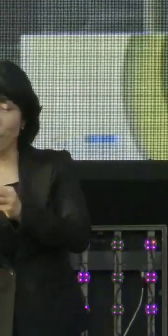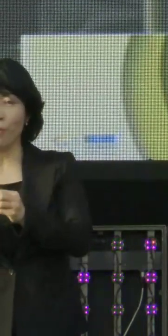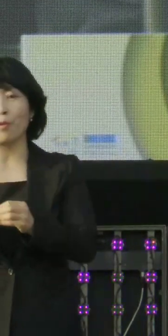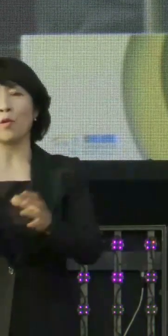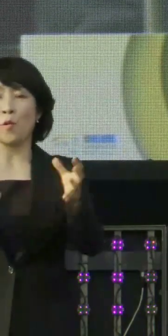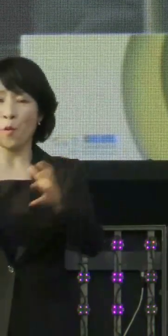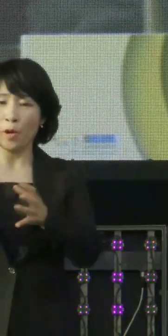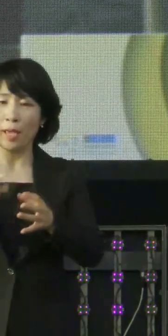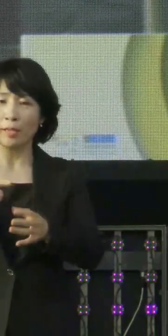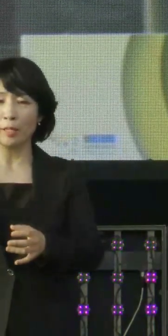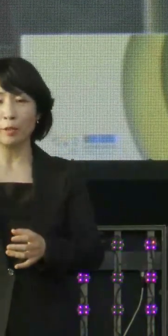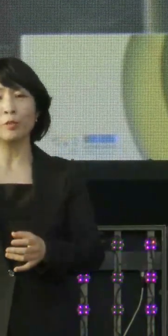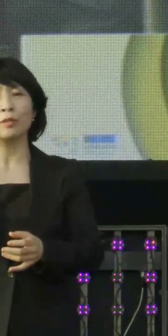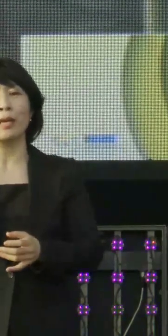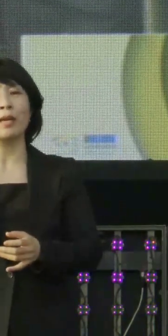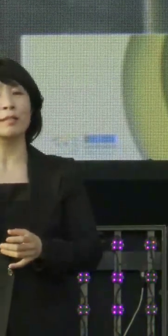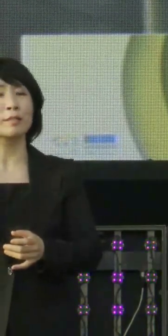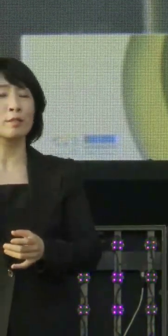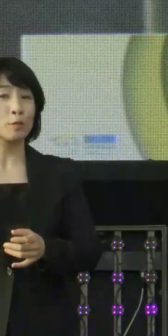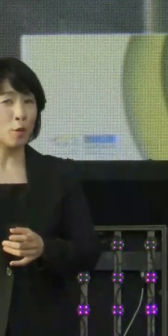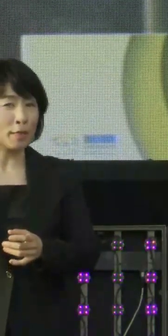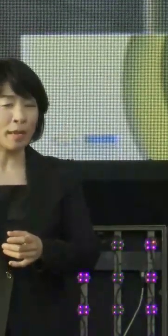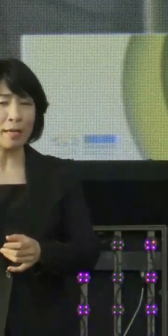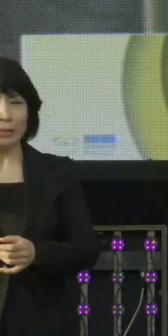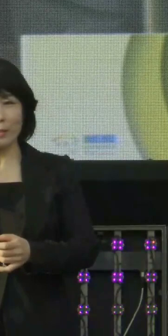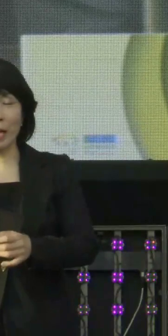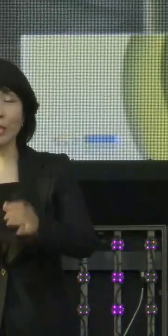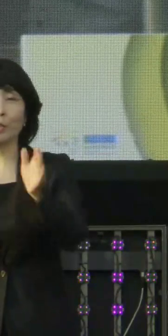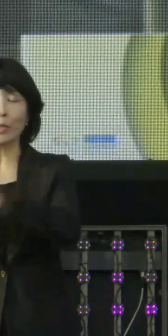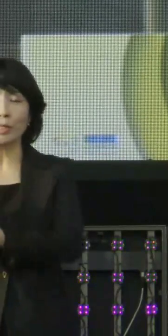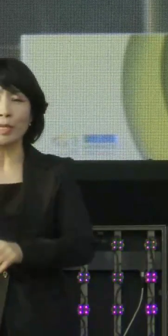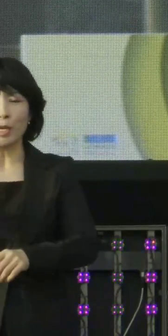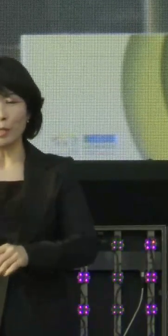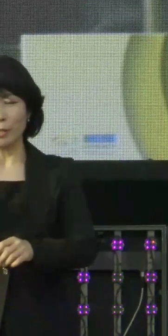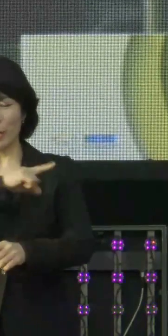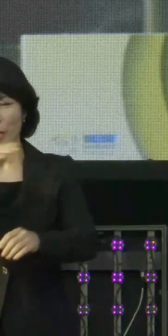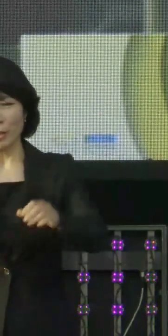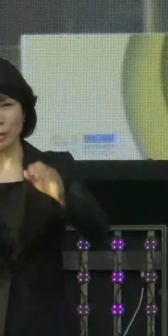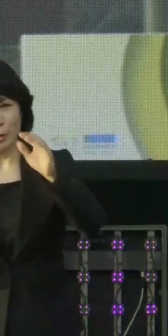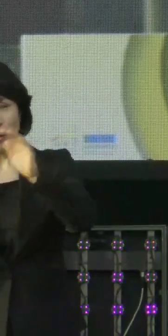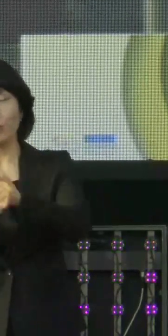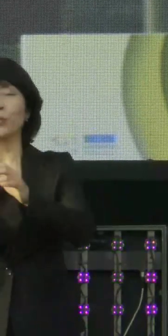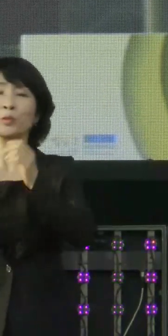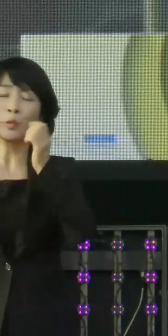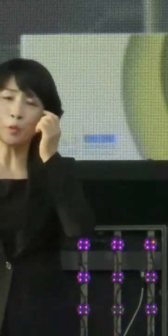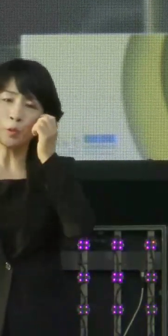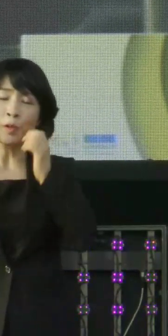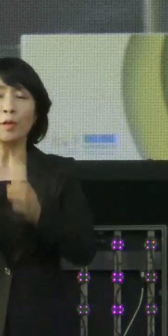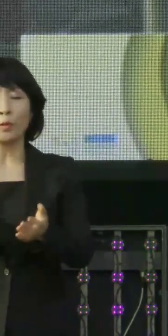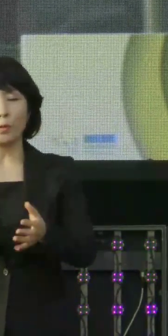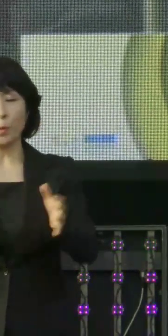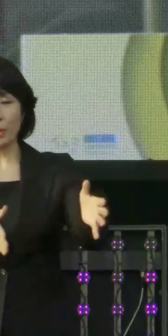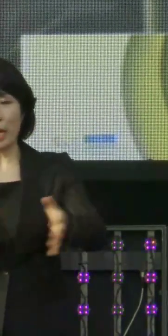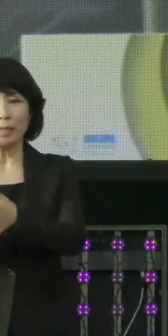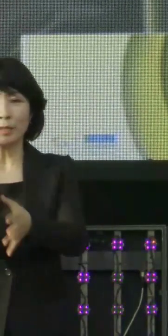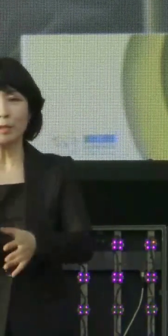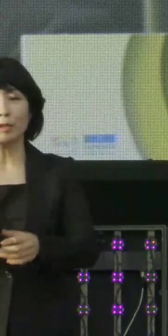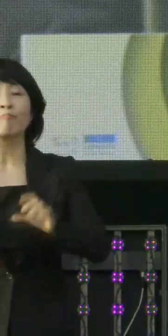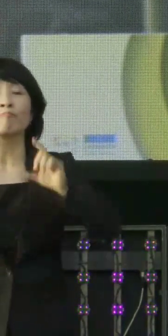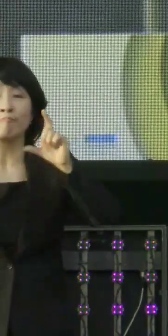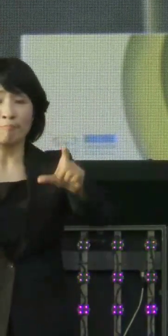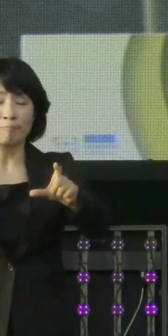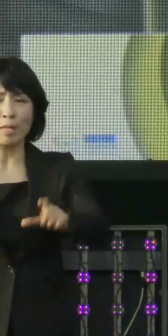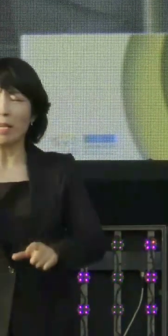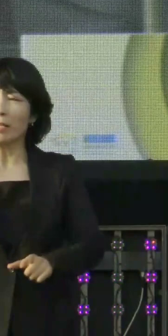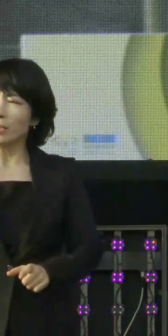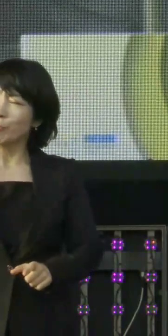분야의 유네스코 창의도시이며 국내 최초 도자특구로 지정되어 약 12만